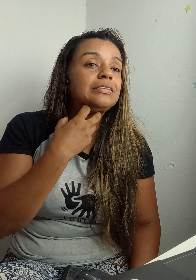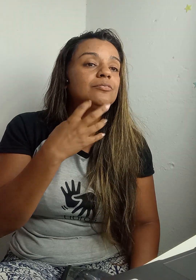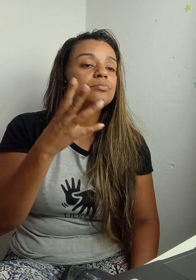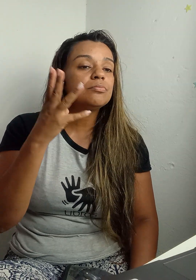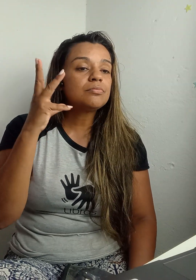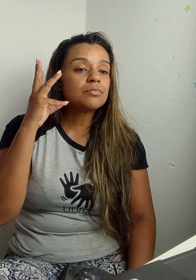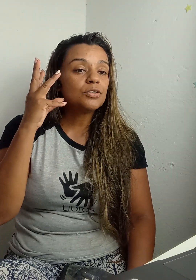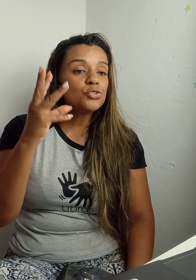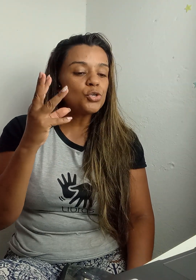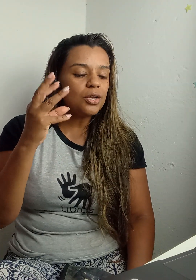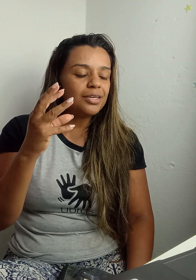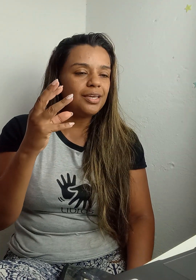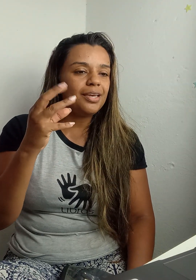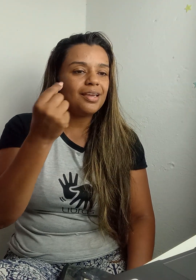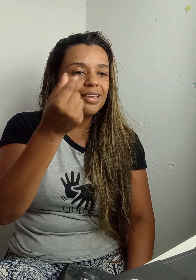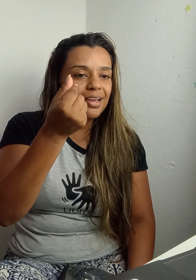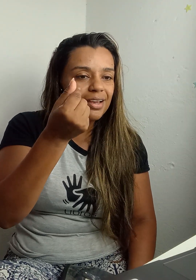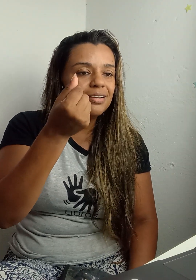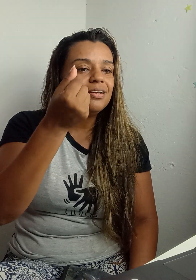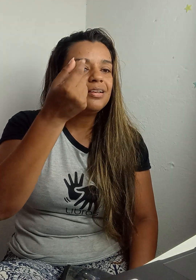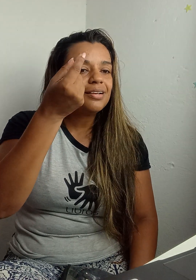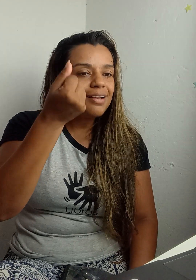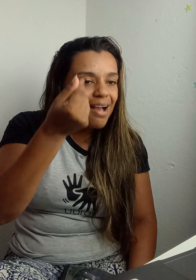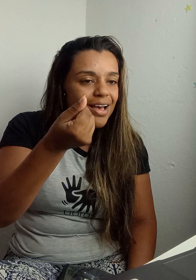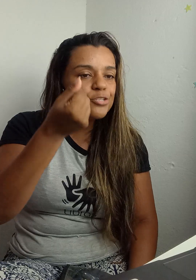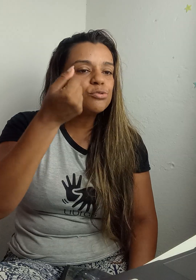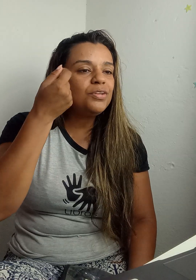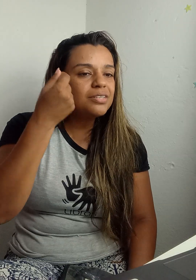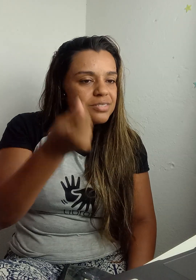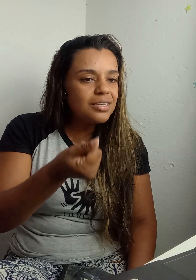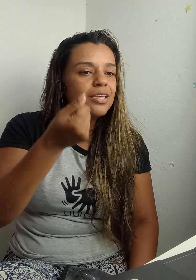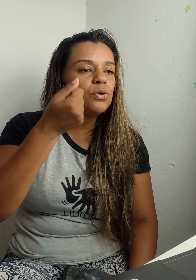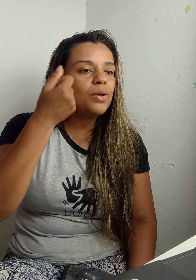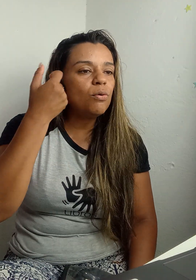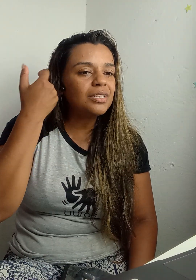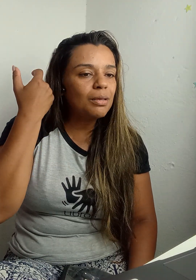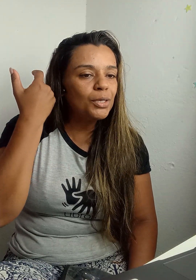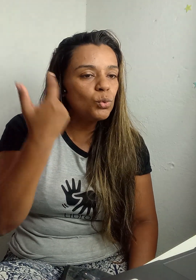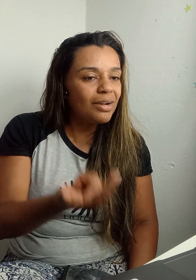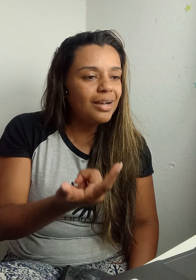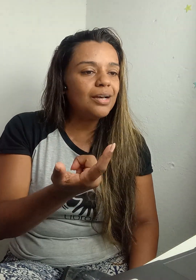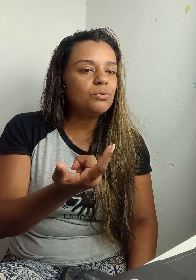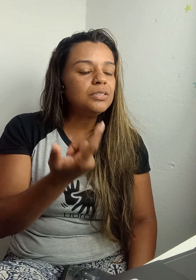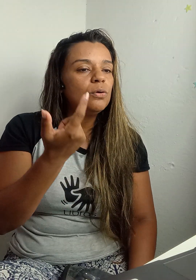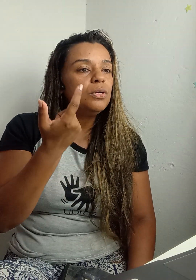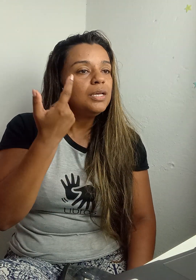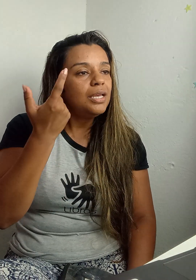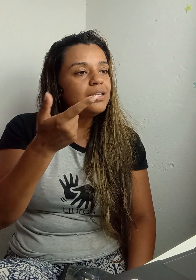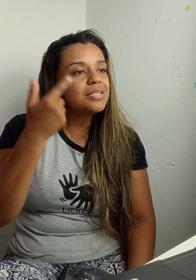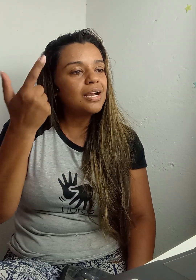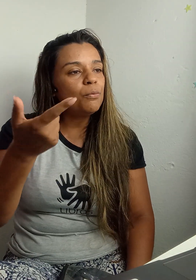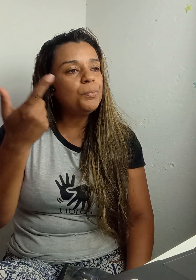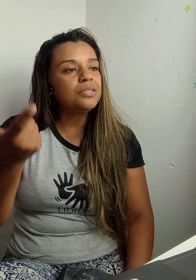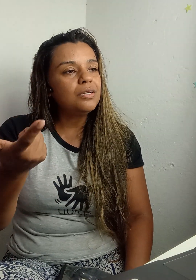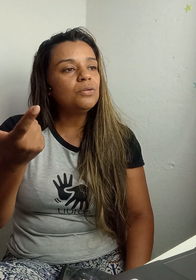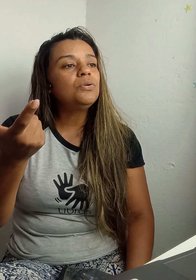vocais. Só que requer gasto financeiro, é um tratamento caro. Então, eles acabam optando